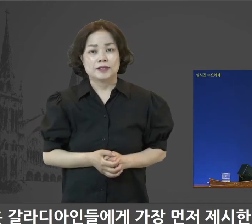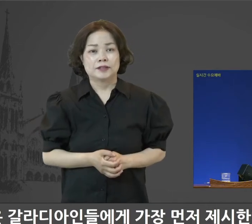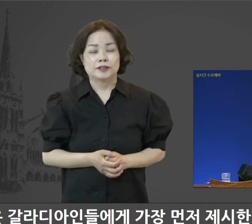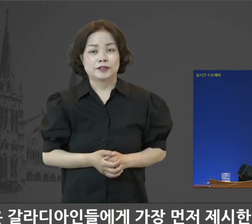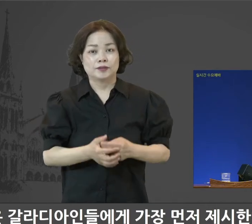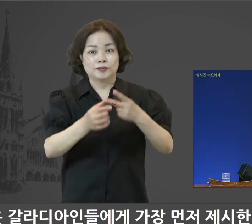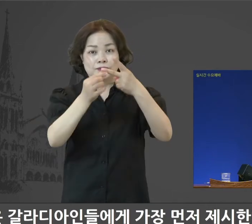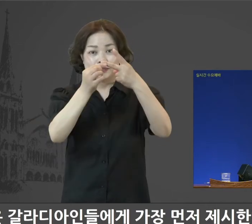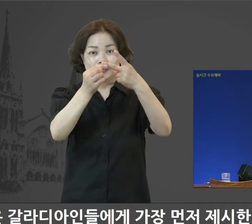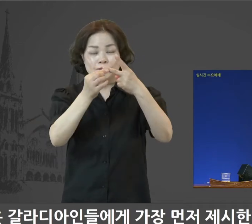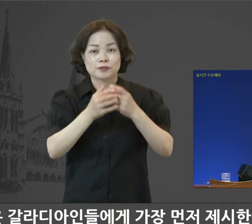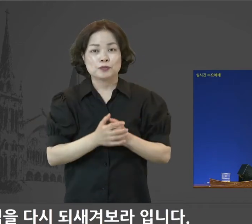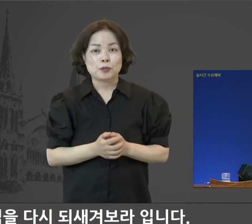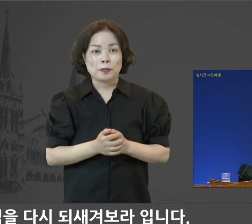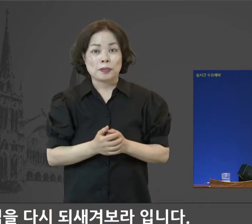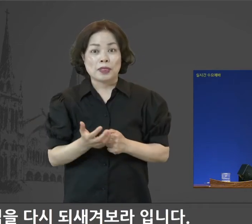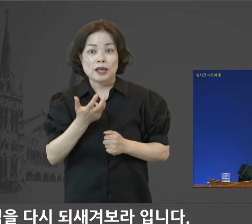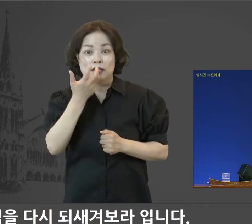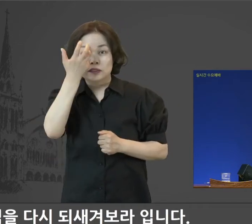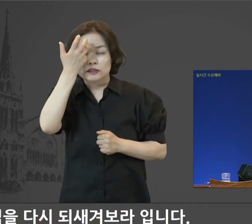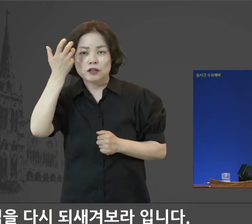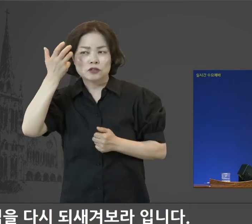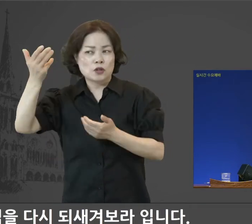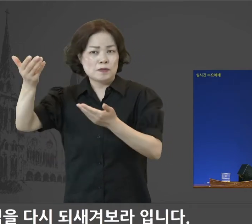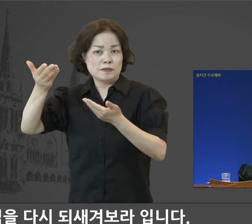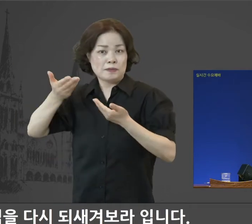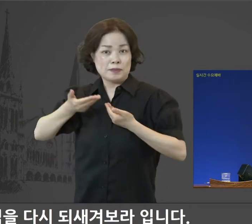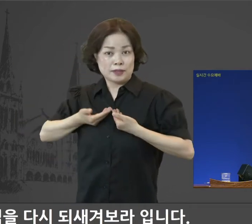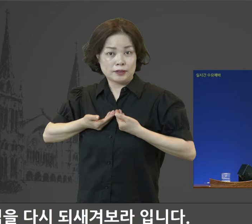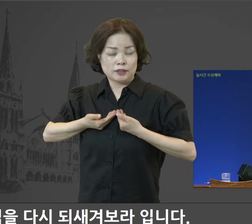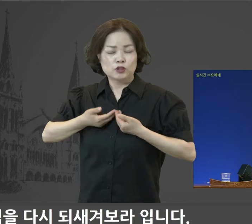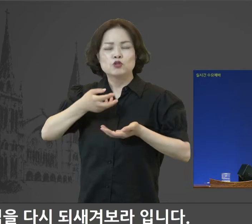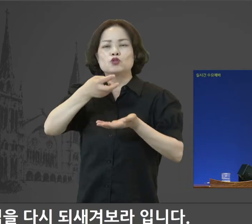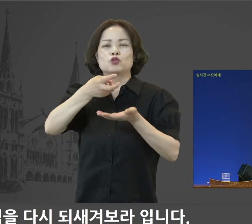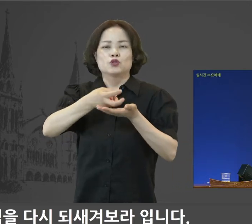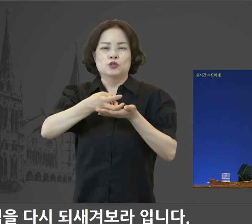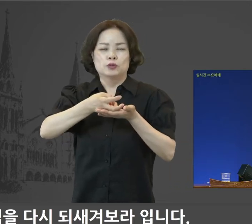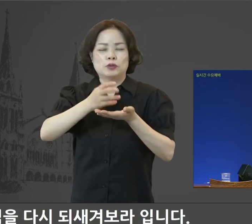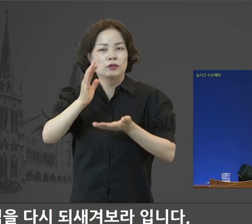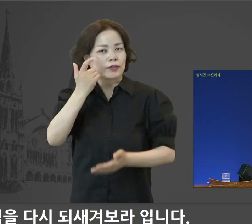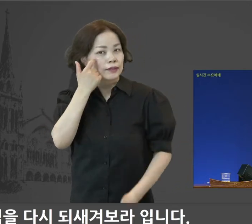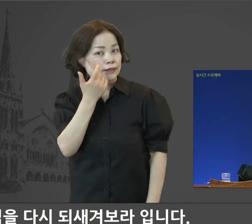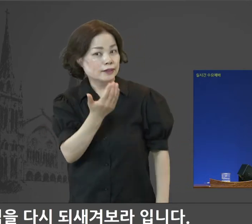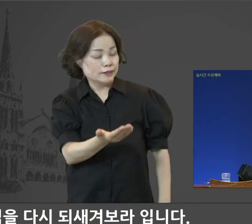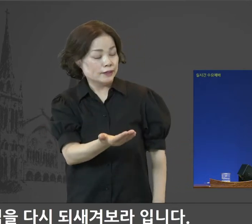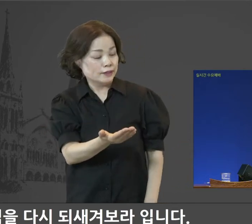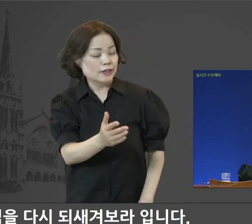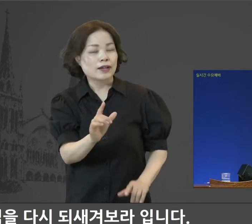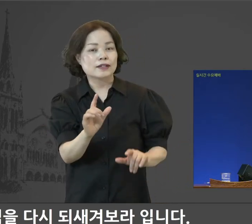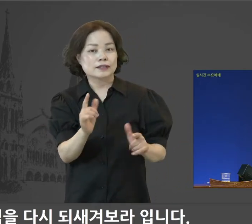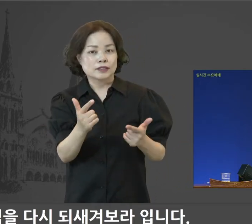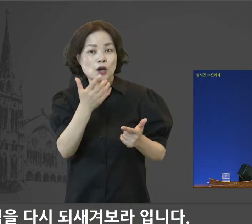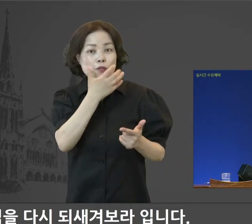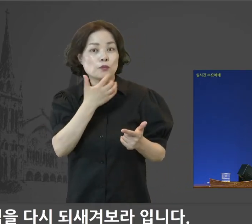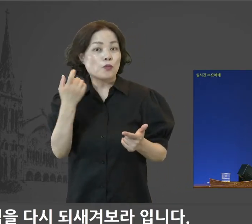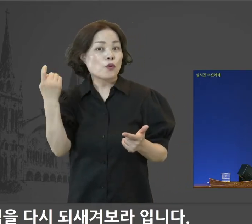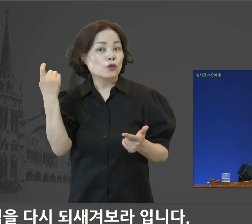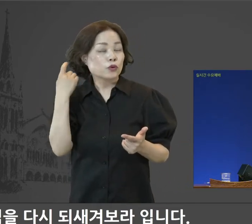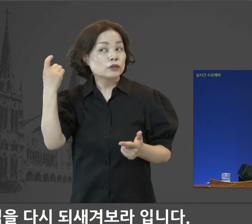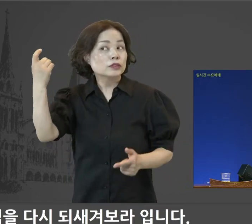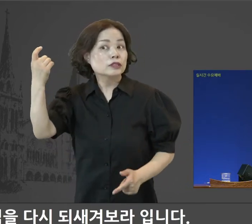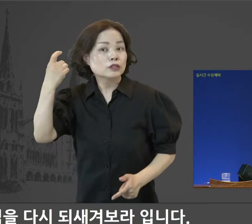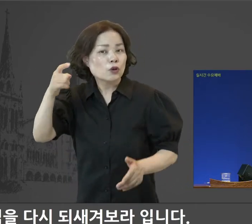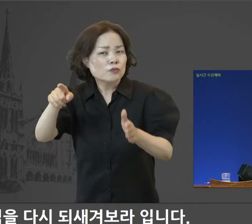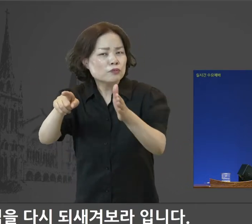두 번째는 성령이 받은 것이 율법으로 되었는지 아니면 복음을